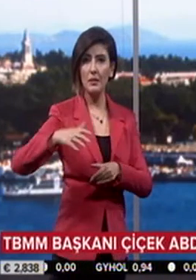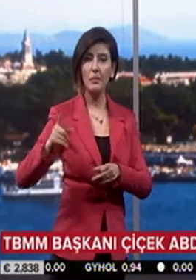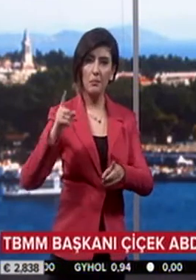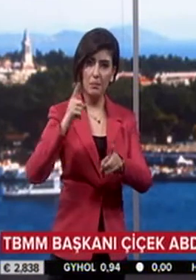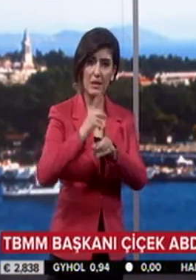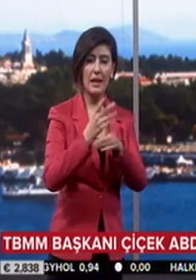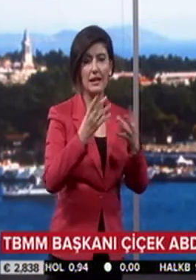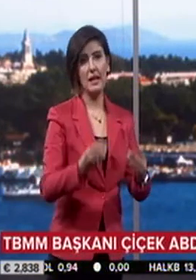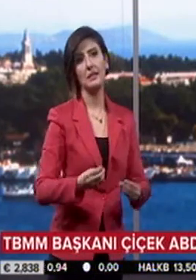geldi.